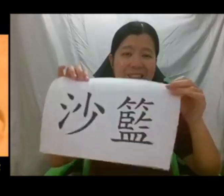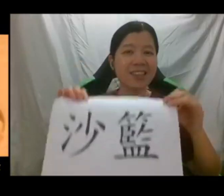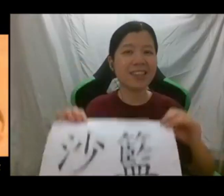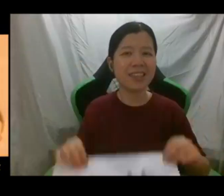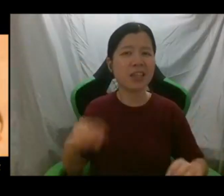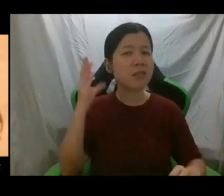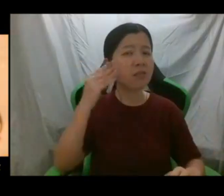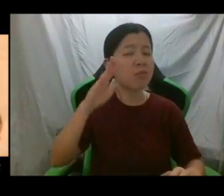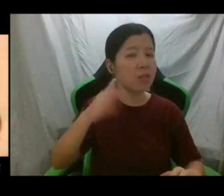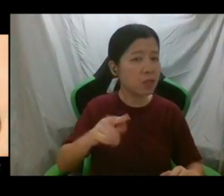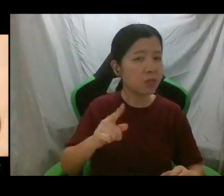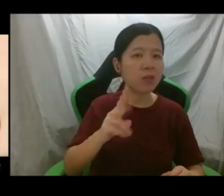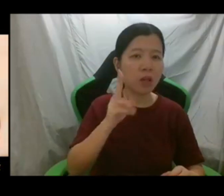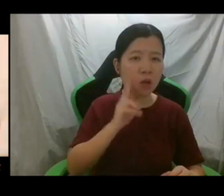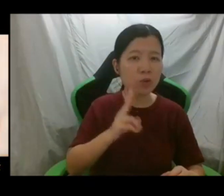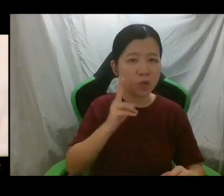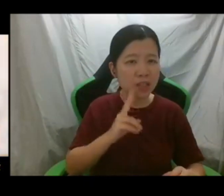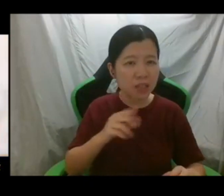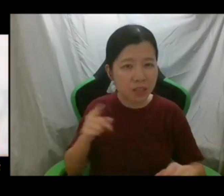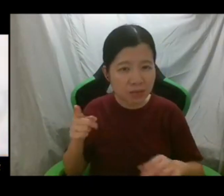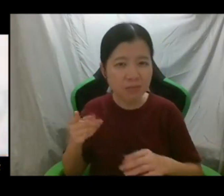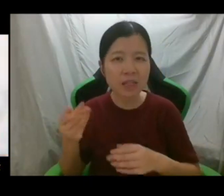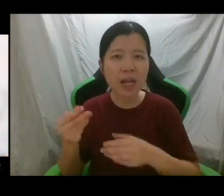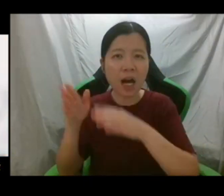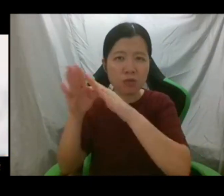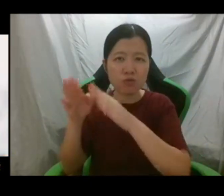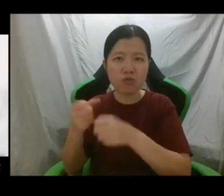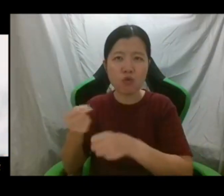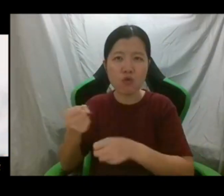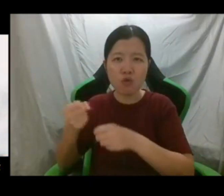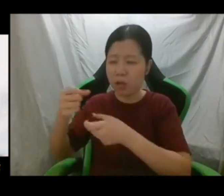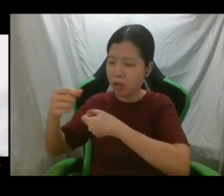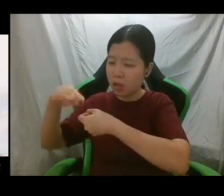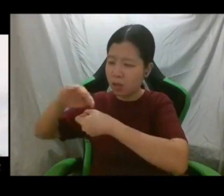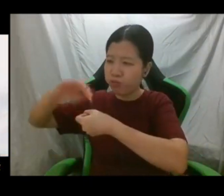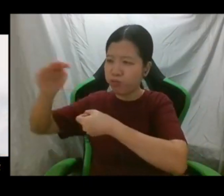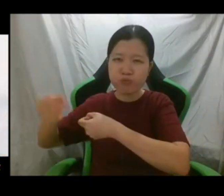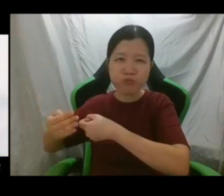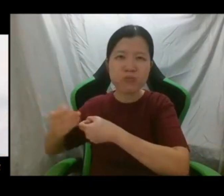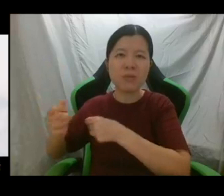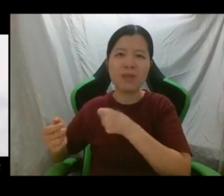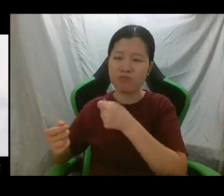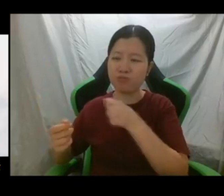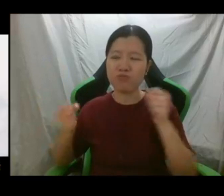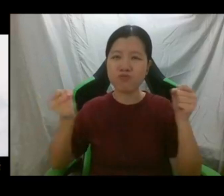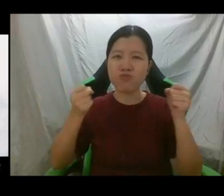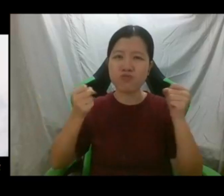個沙錘，佢響巴西係一件非常重要嘅樂器嚟